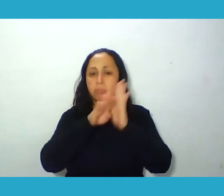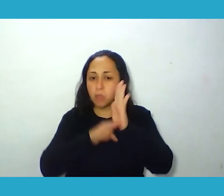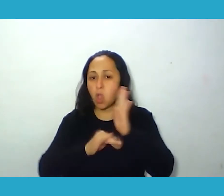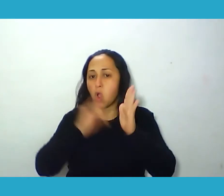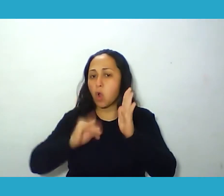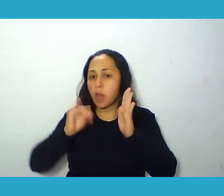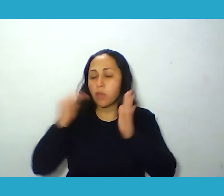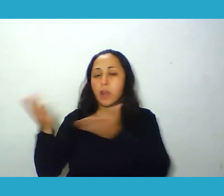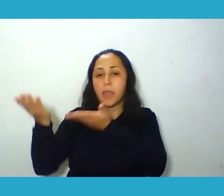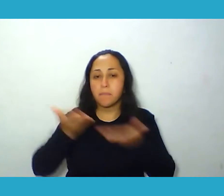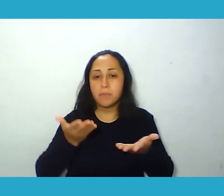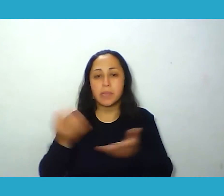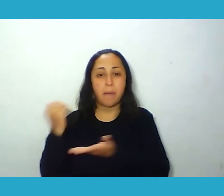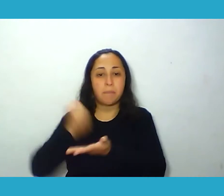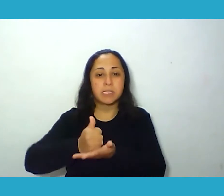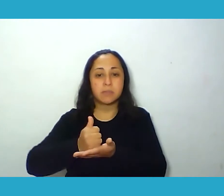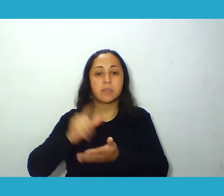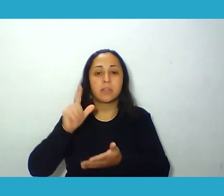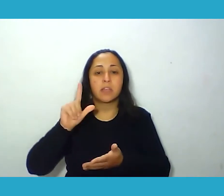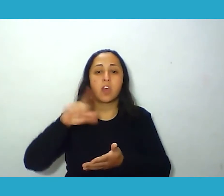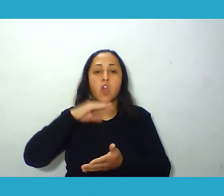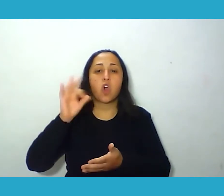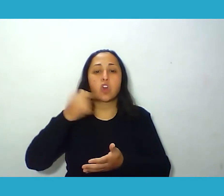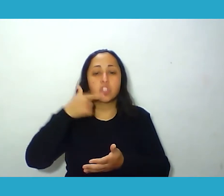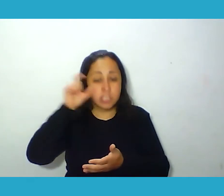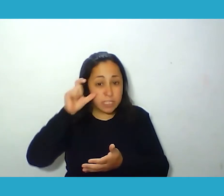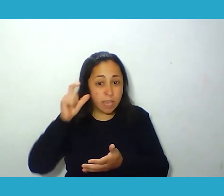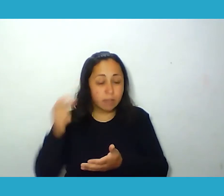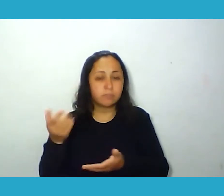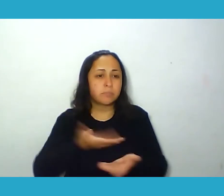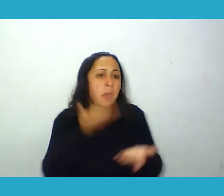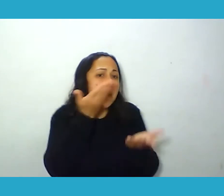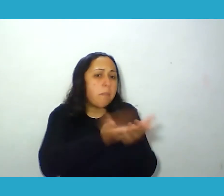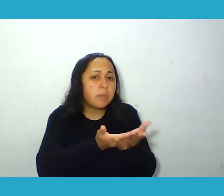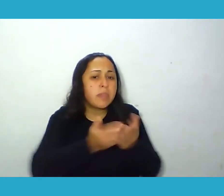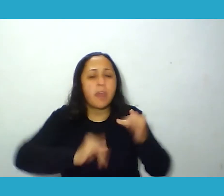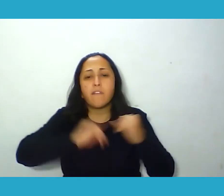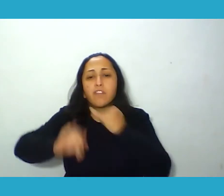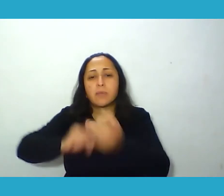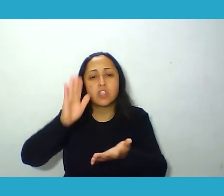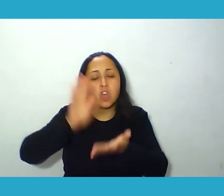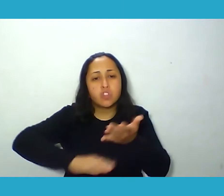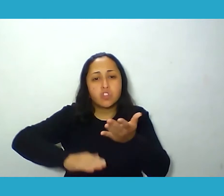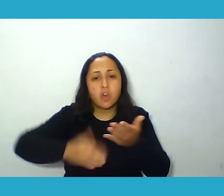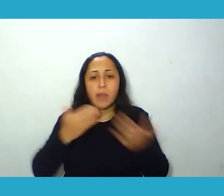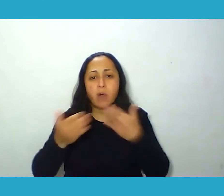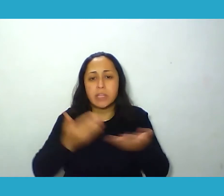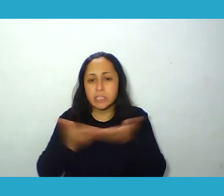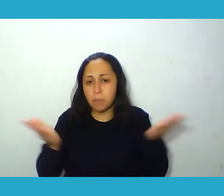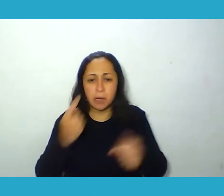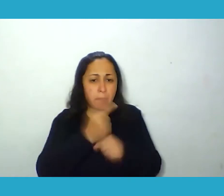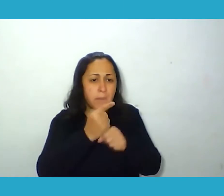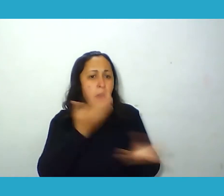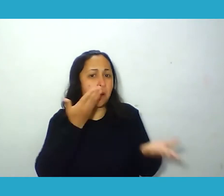oradores determinado, invita la participación del señor Elizondo José Carlos, quien solicita información relacionada a la audiencia pública como